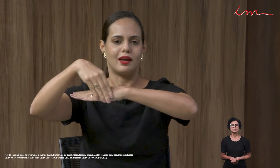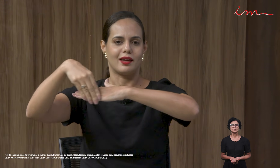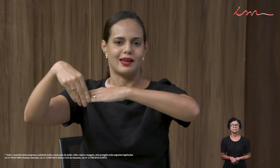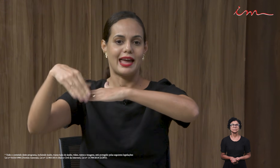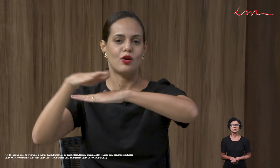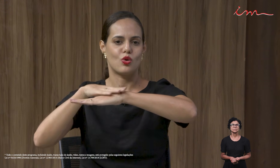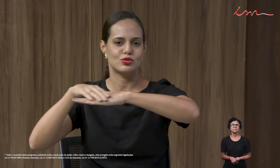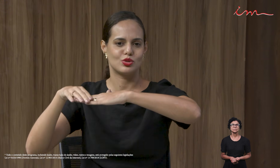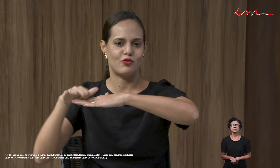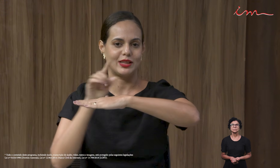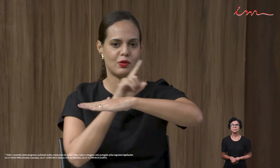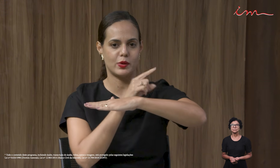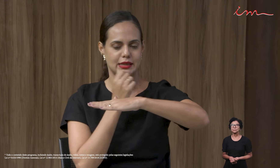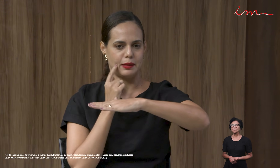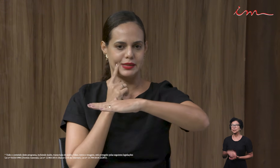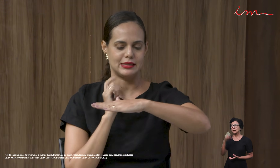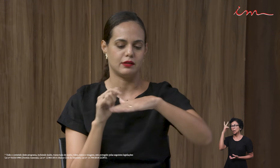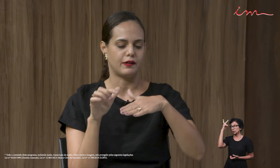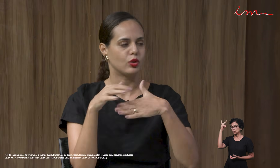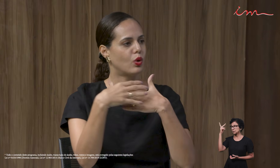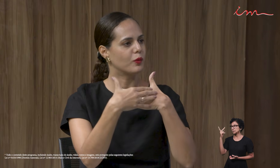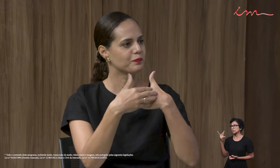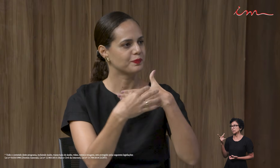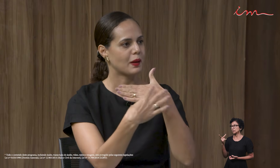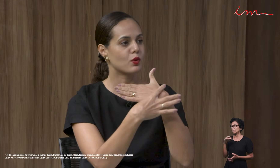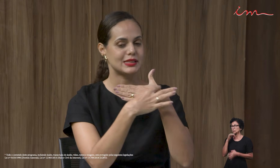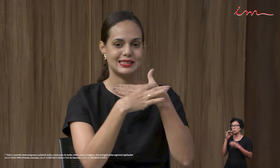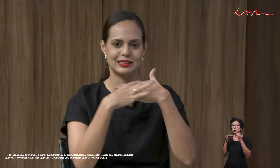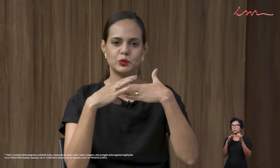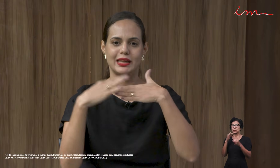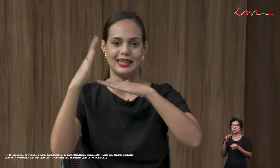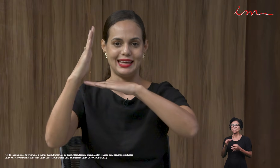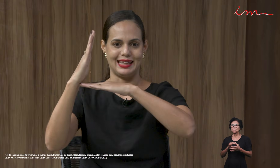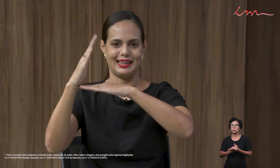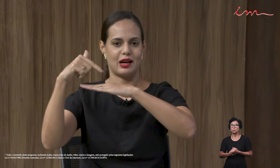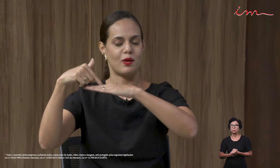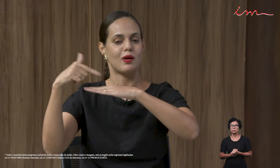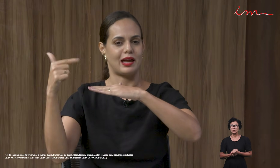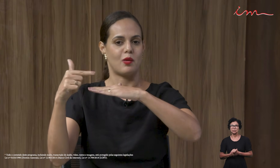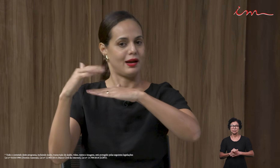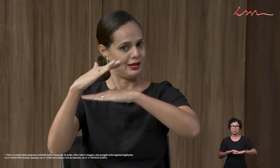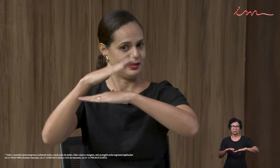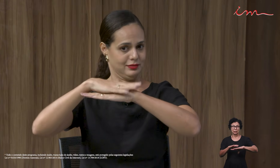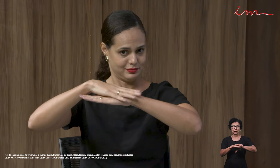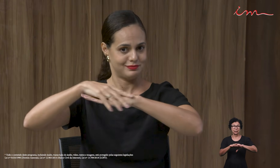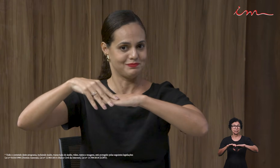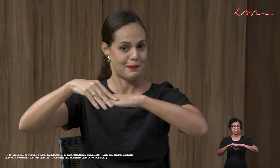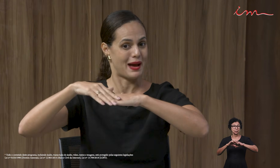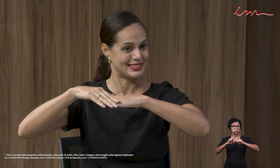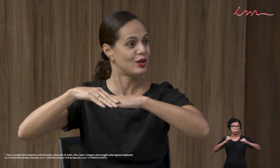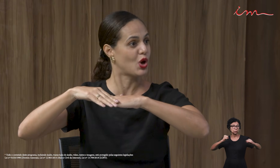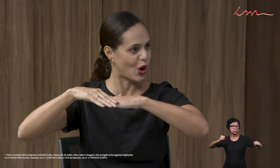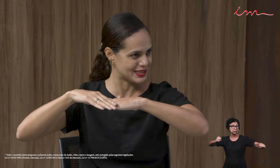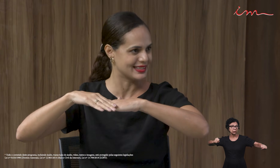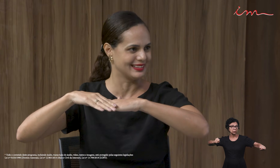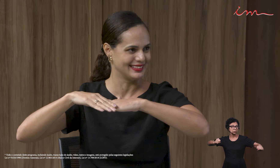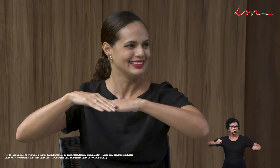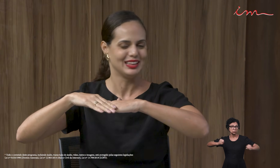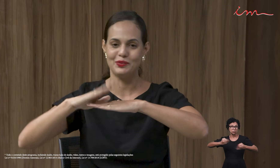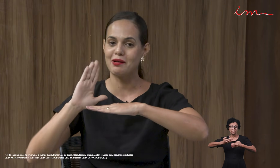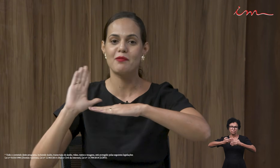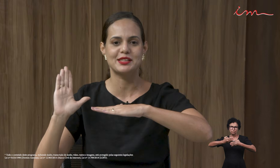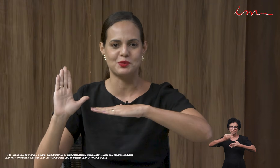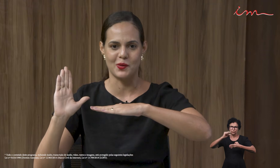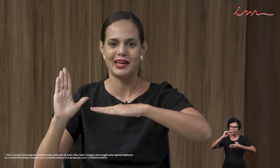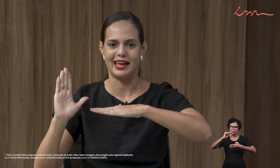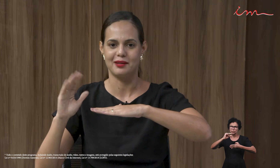Por quê? Que é grosso, né? Foi até uma coisa que a Priscila falou, mostrando aqui que era uma base grossa. Sim.